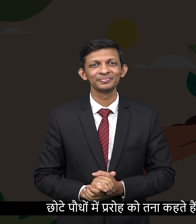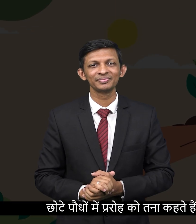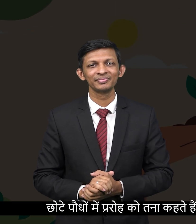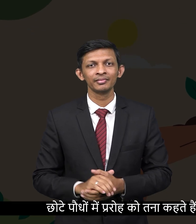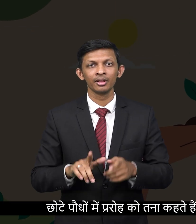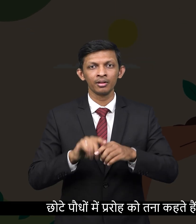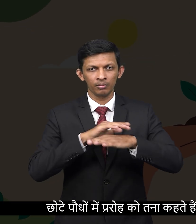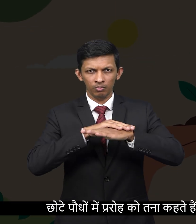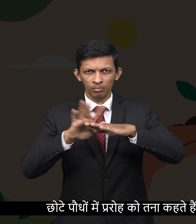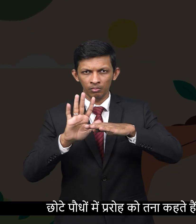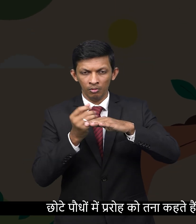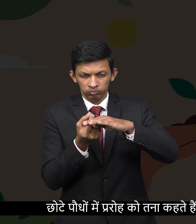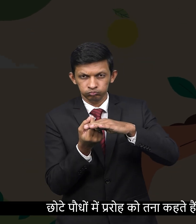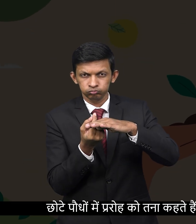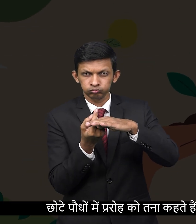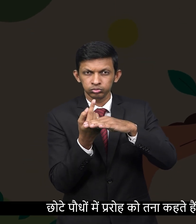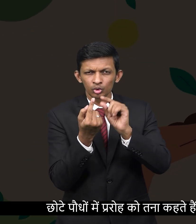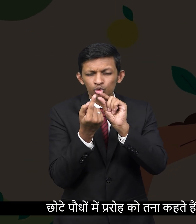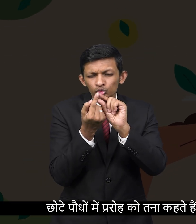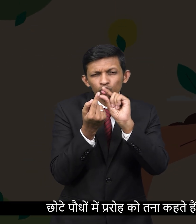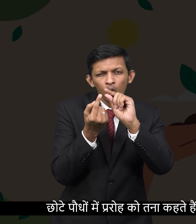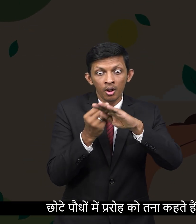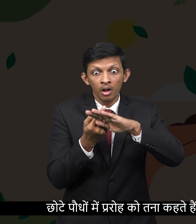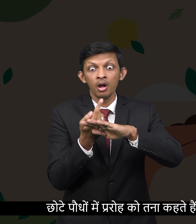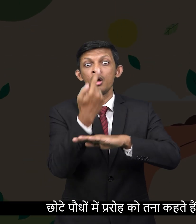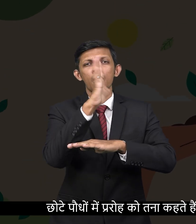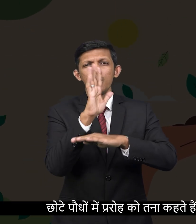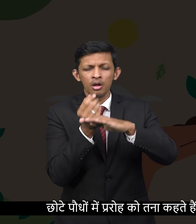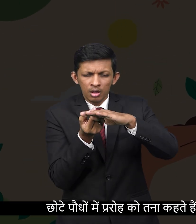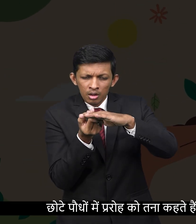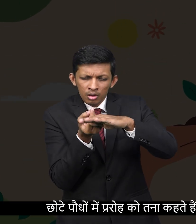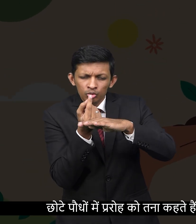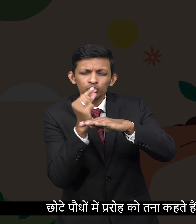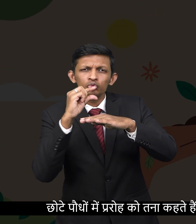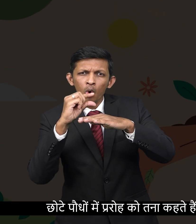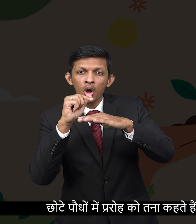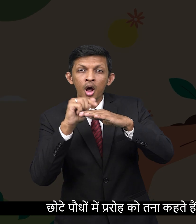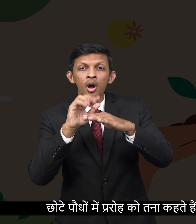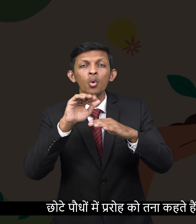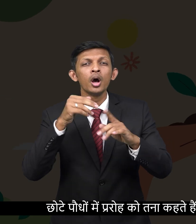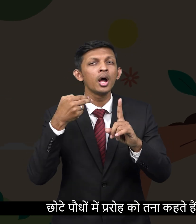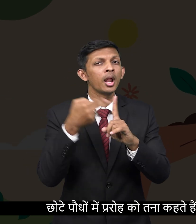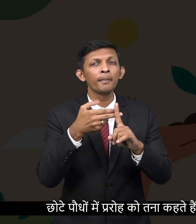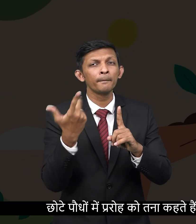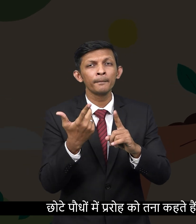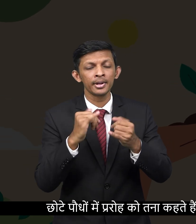छोटे पौधों में प्ररोह को तना कहते हैं और बड़े पौधों में प्ररोह को धड़ कहते हैं।